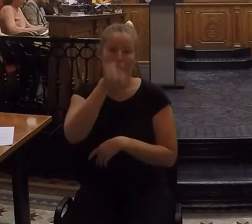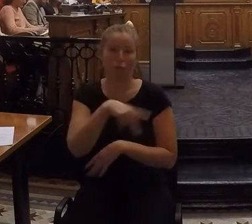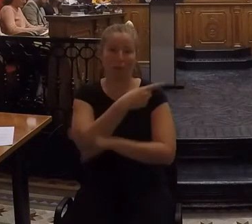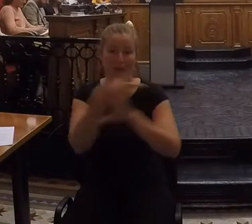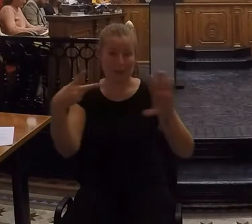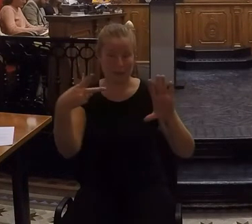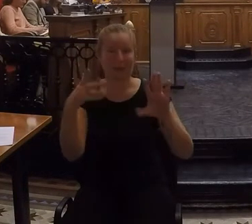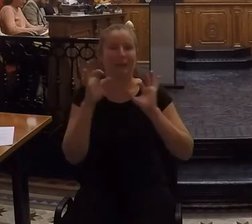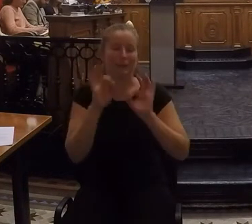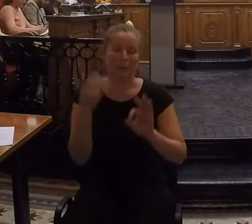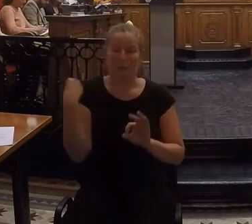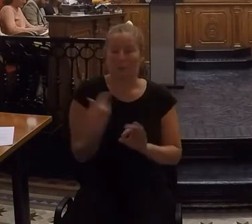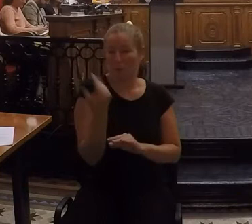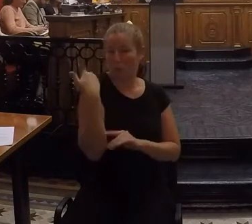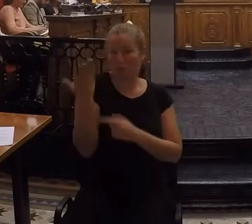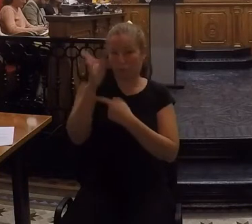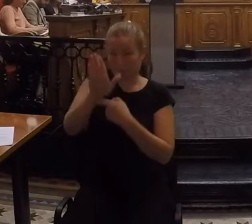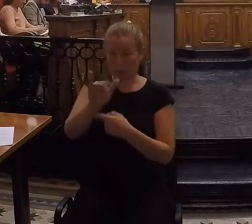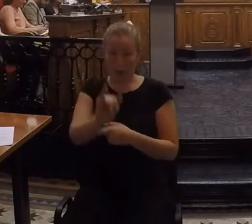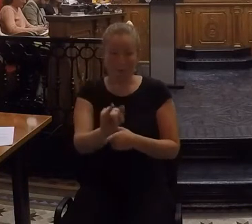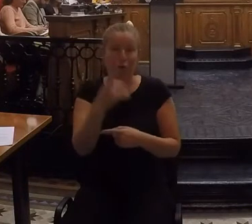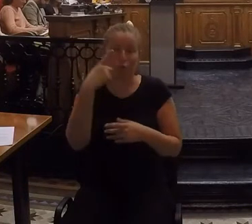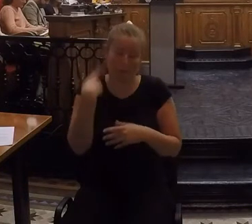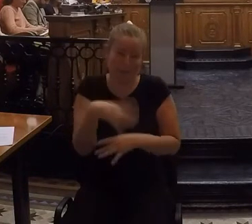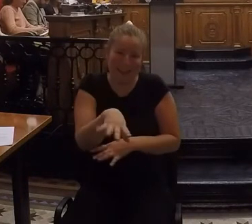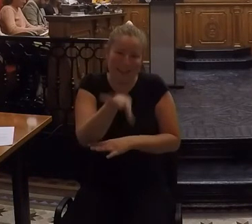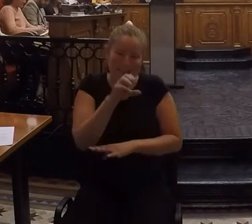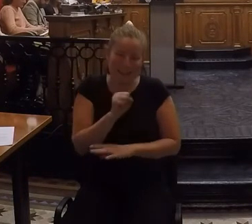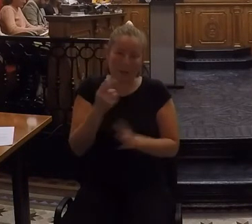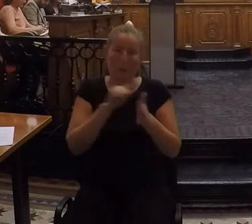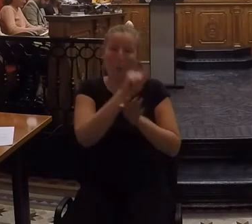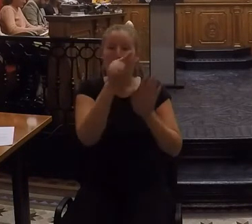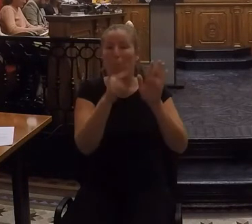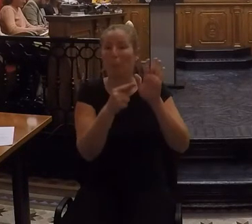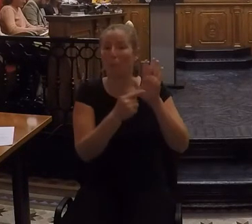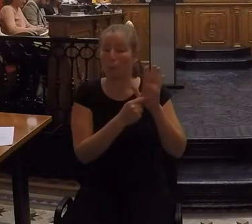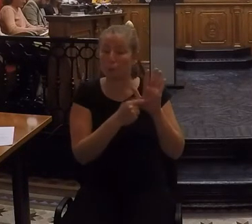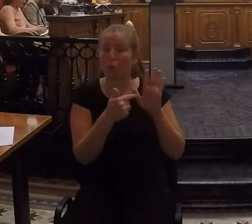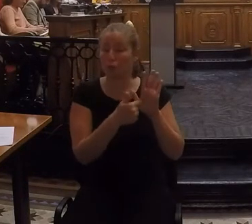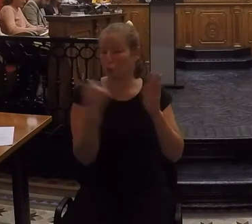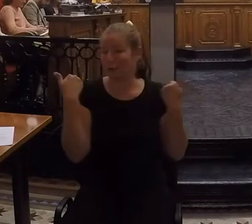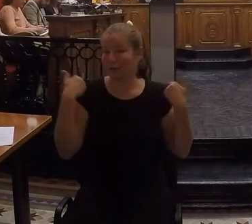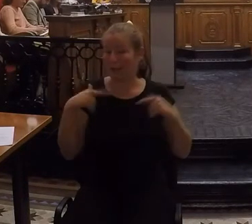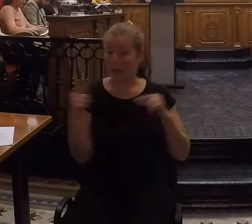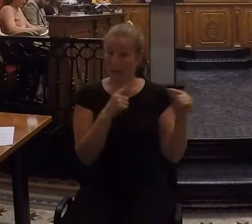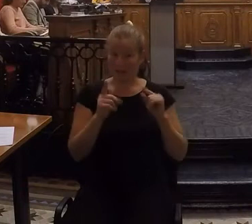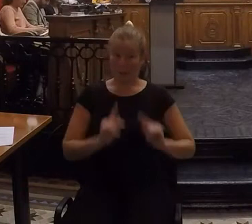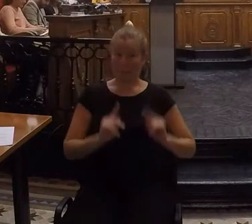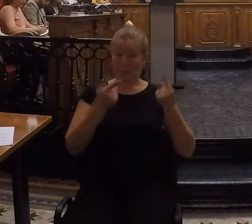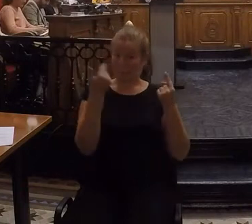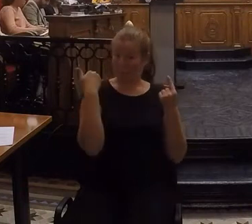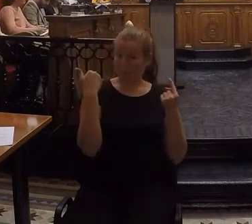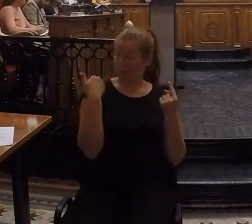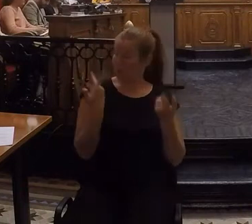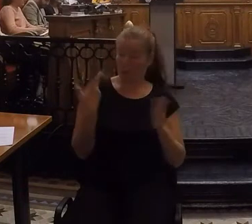presentada. Entiendo que este punto ha sido planteado y debatido en el primer debate mantenido. No sé si algún